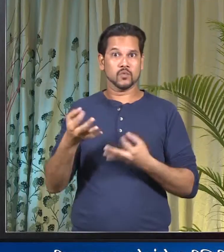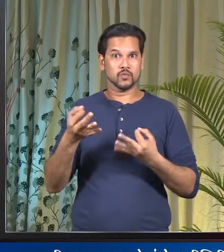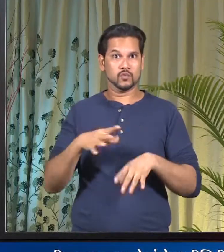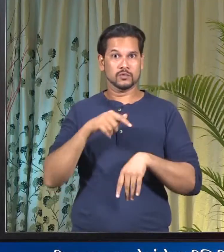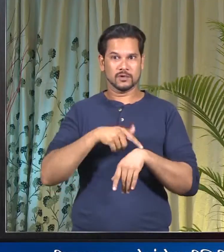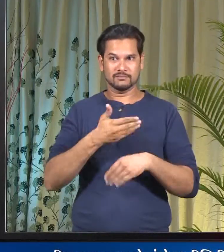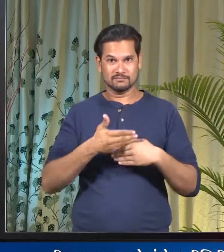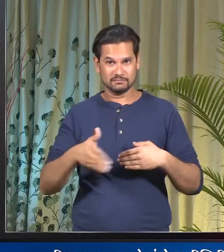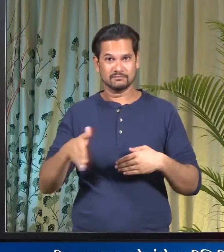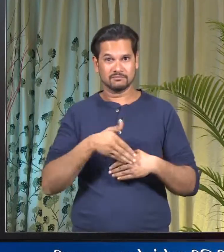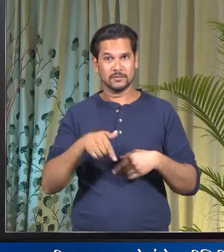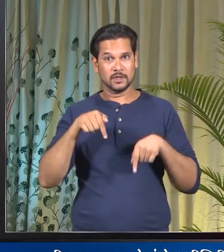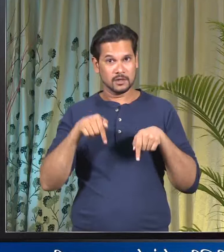अंदर